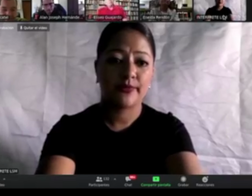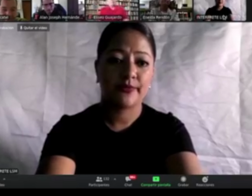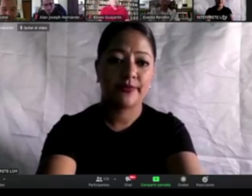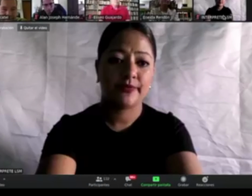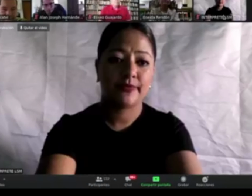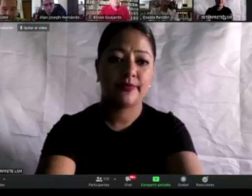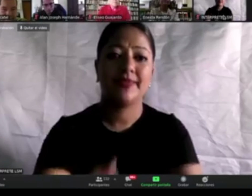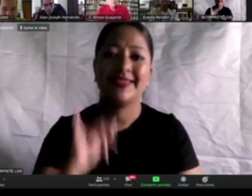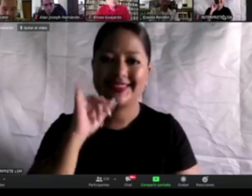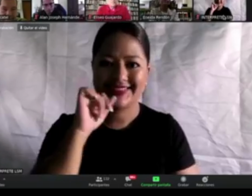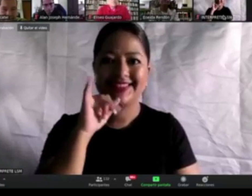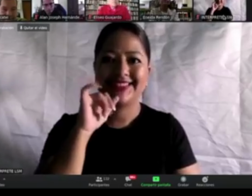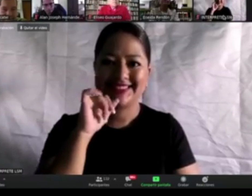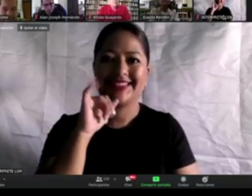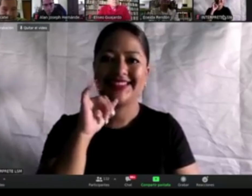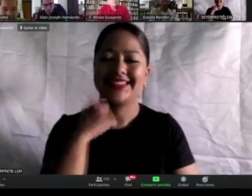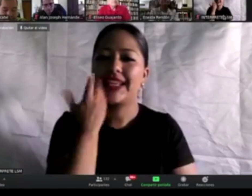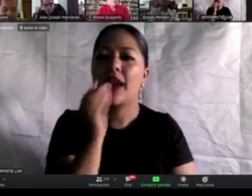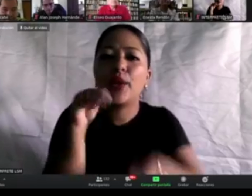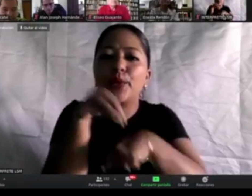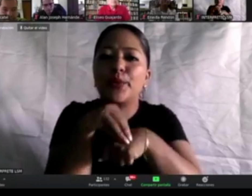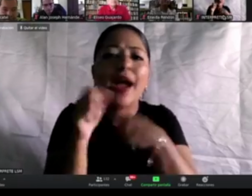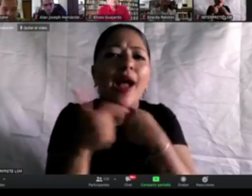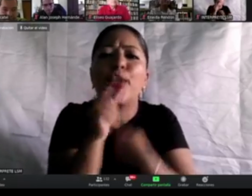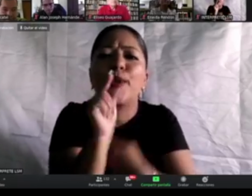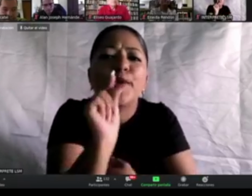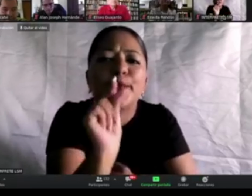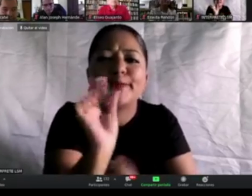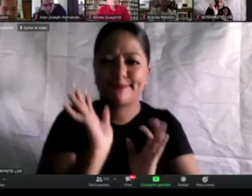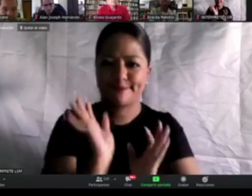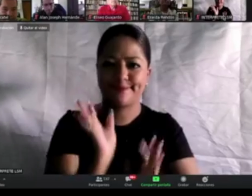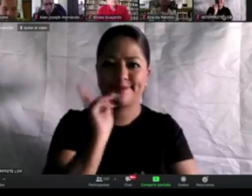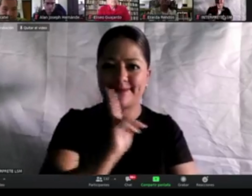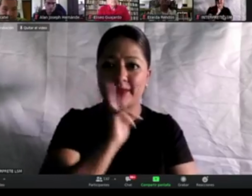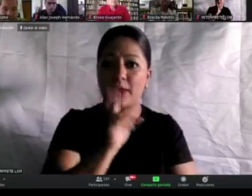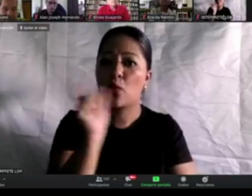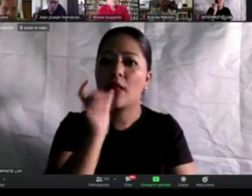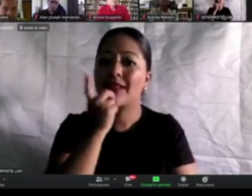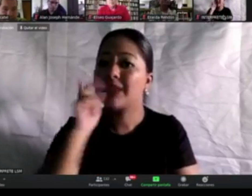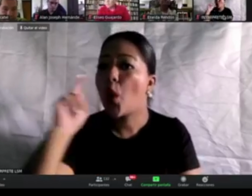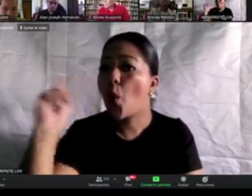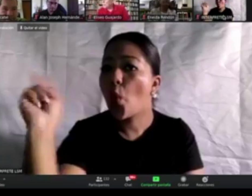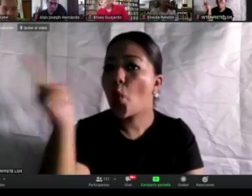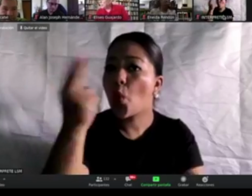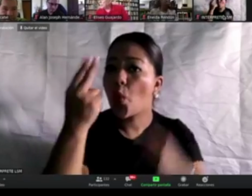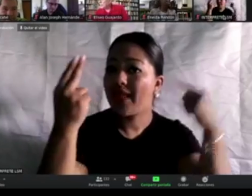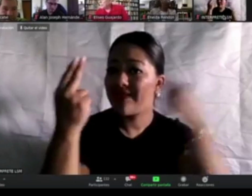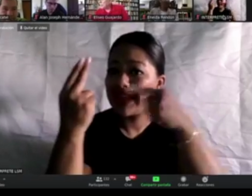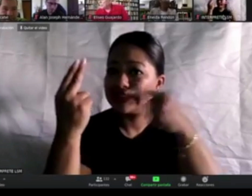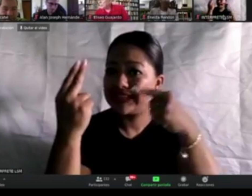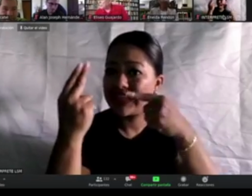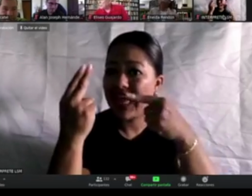algo muy muy pequeñito solo pensar en el concepto de universidad que significa o proviene de